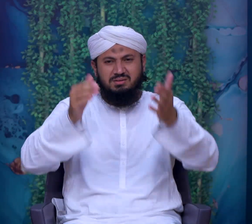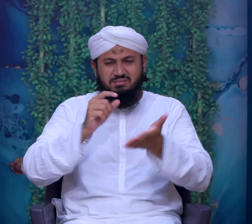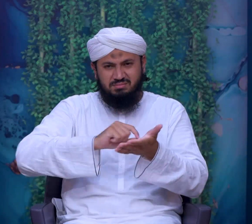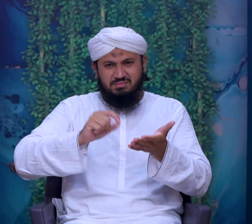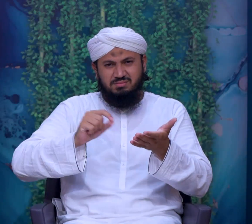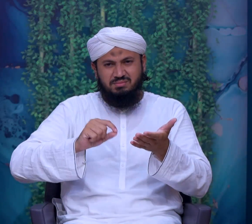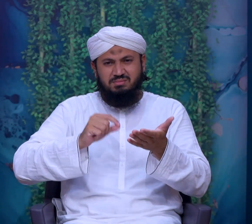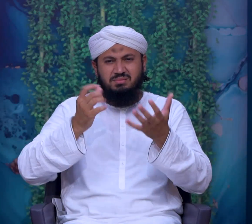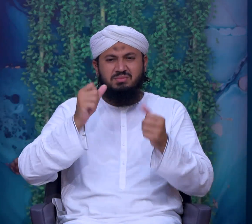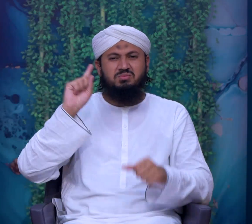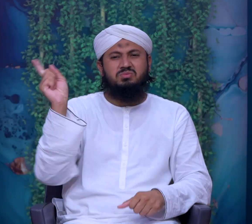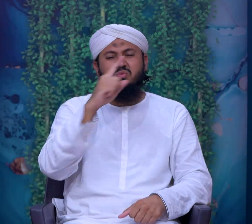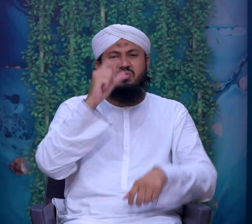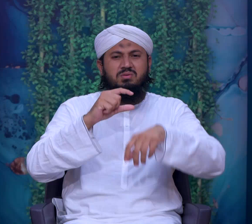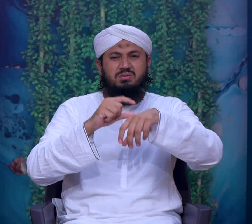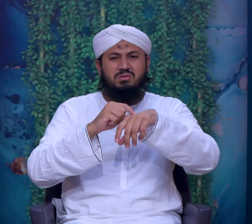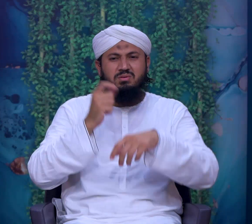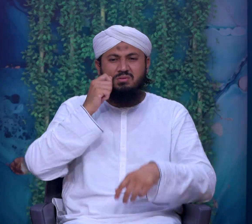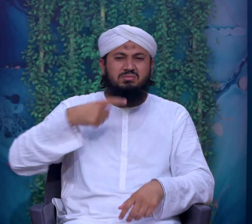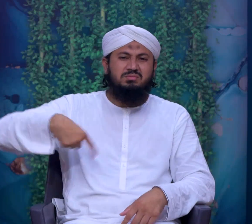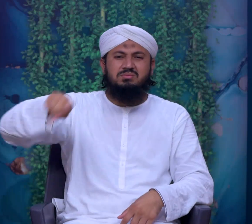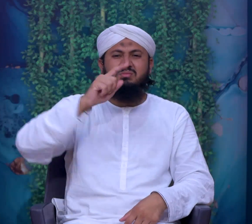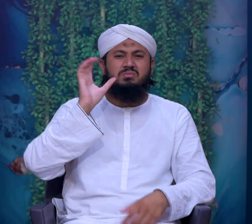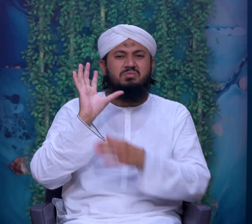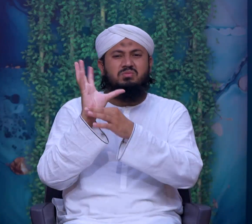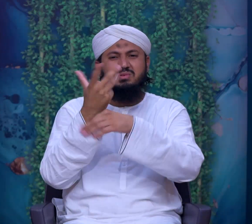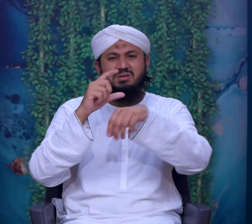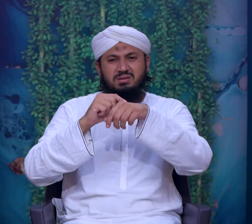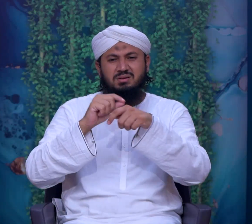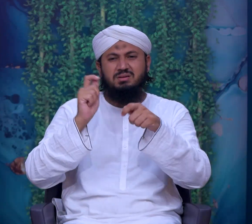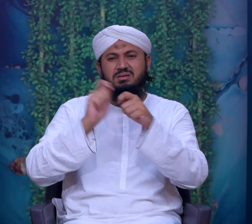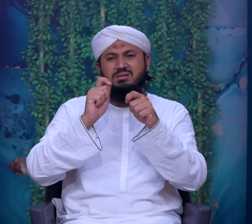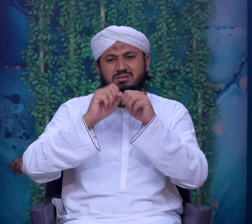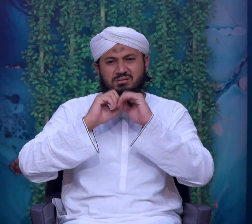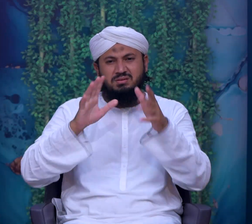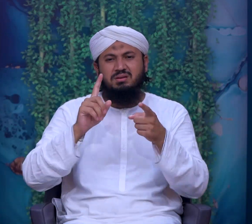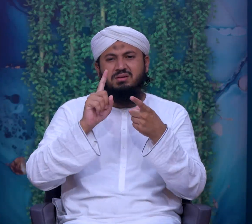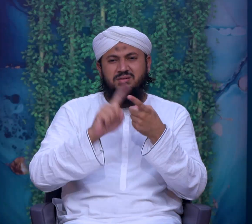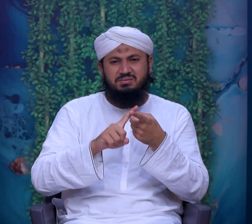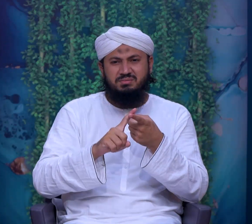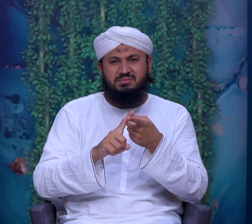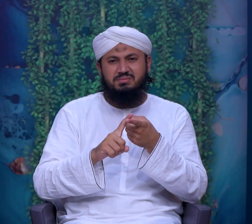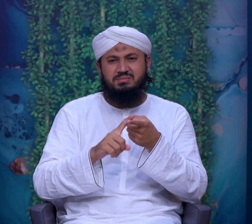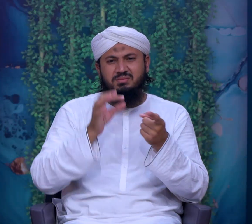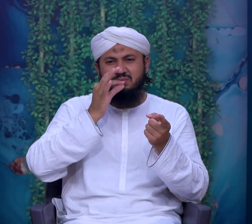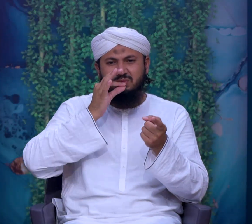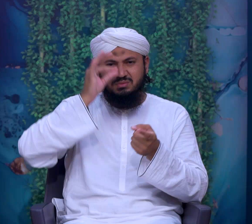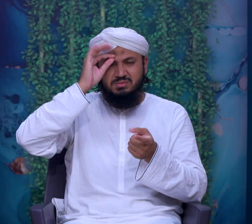الرسول اللہ لکھ۔ پس قلم نے لکھا اور مخلوق کے متعلق علم الہی پر رسائی پالی۔ پھر اس نے یہ باتیں لکھی۔ نمبر 1، حضرت آدم